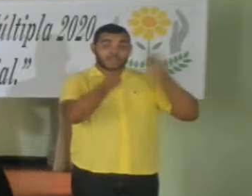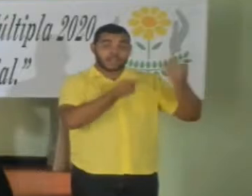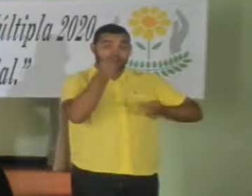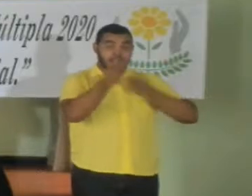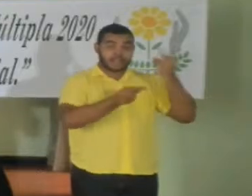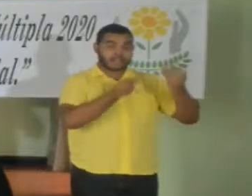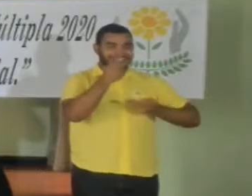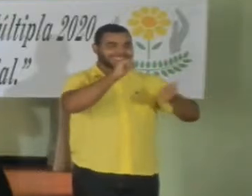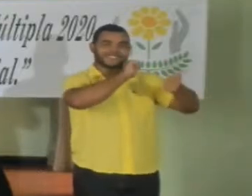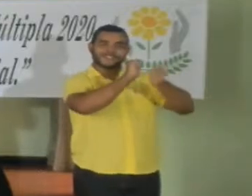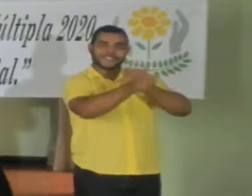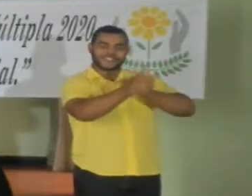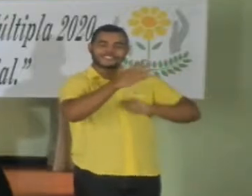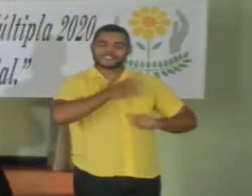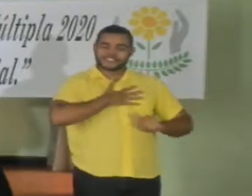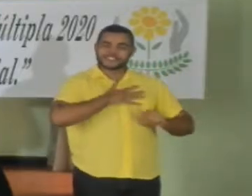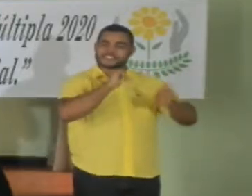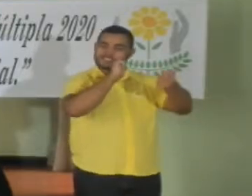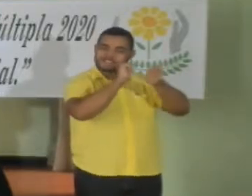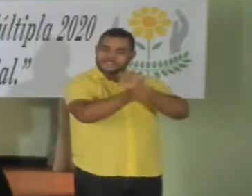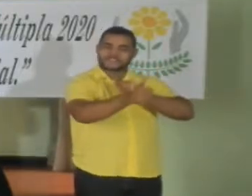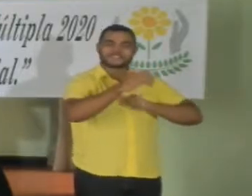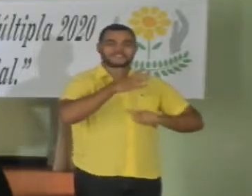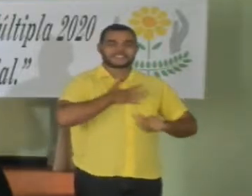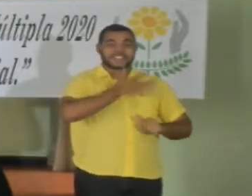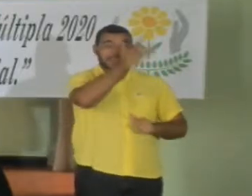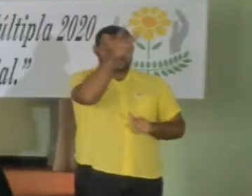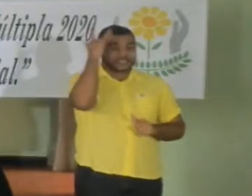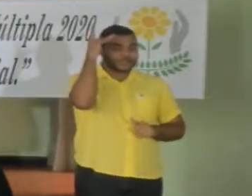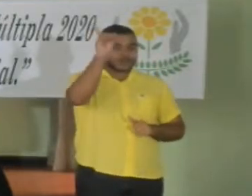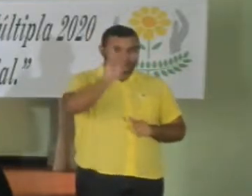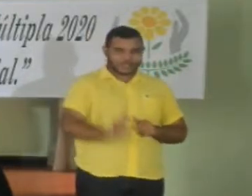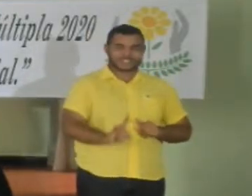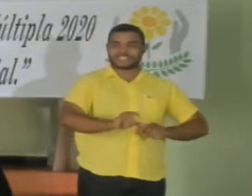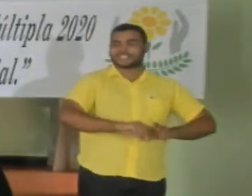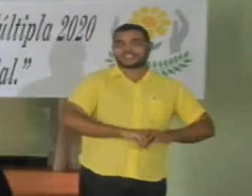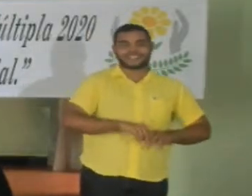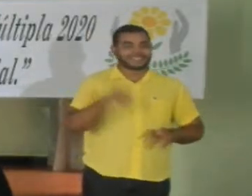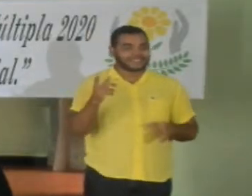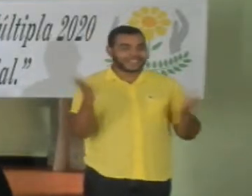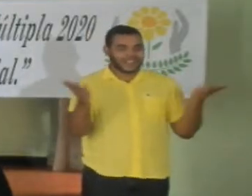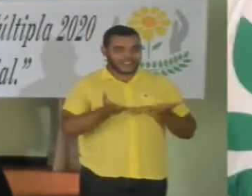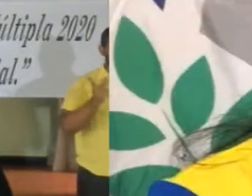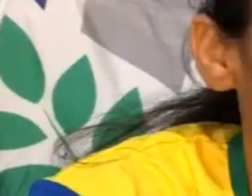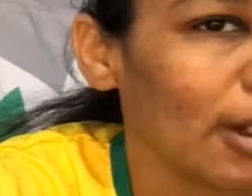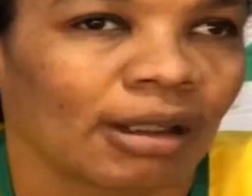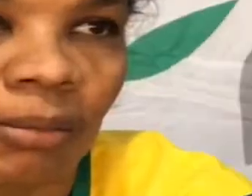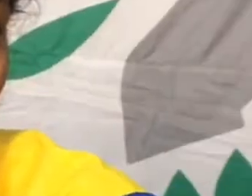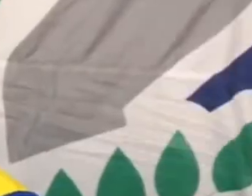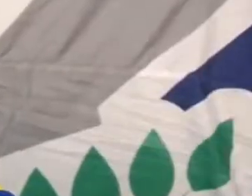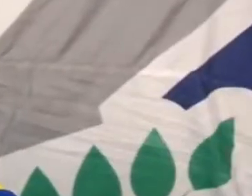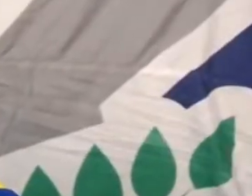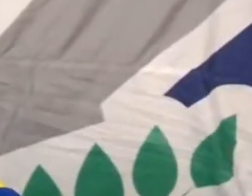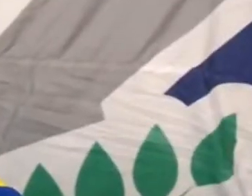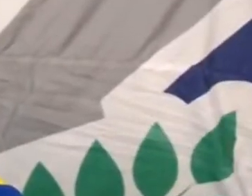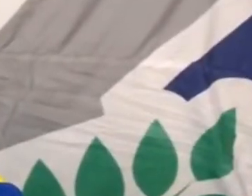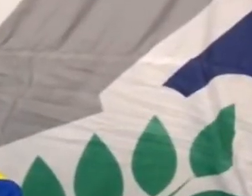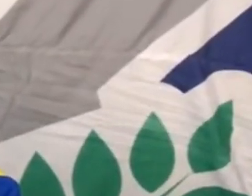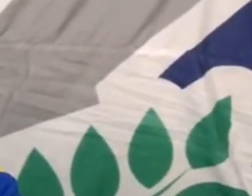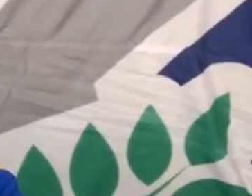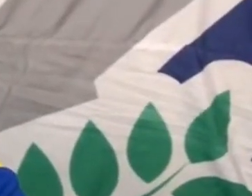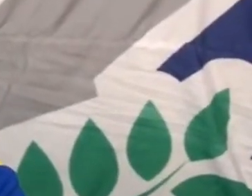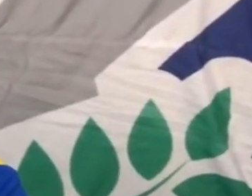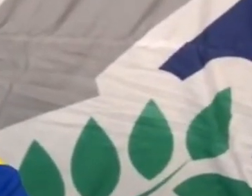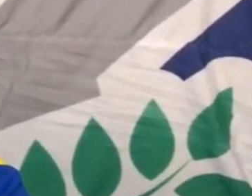o esporte na vida da pessoa com deficiência. Vamos aos vídeos. Boa